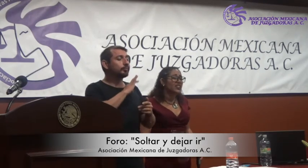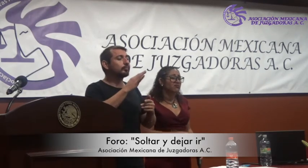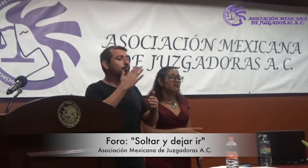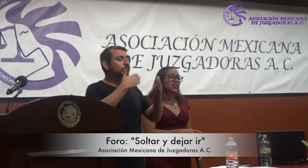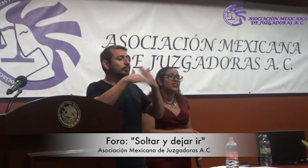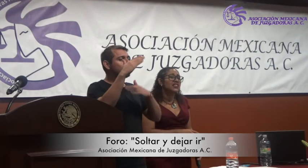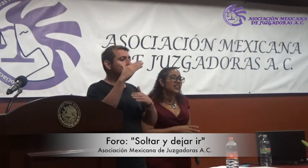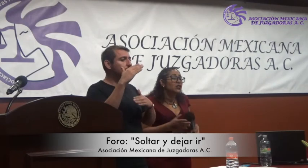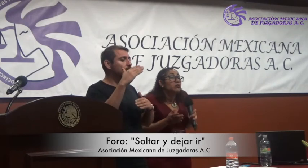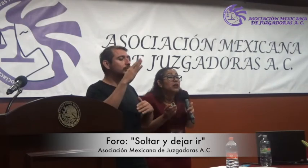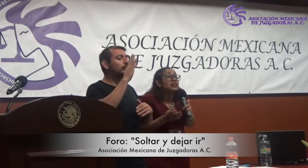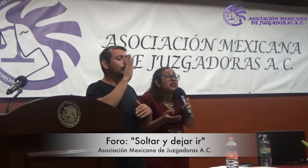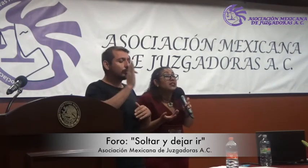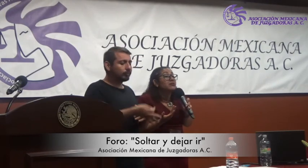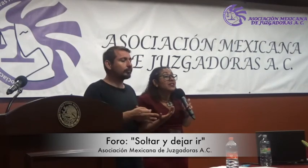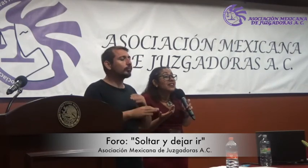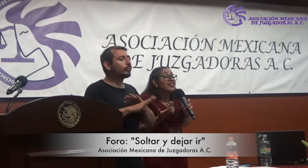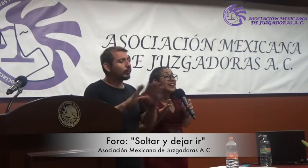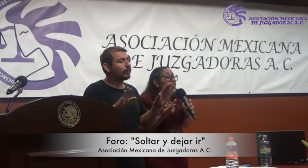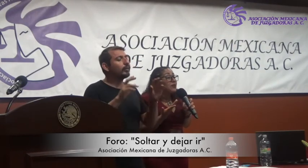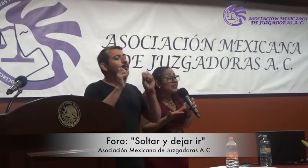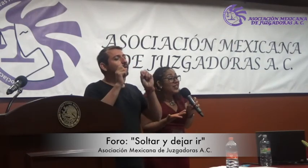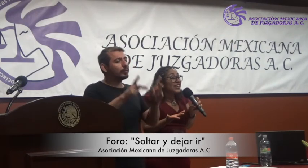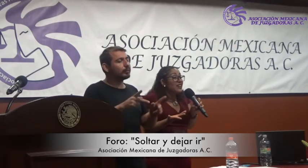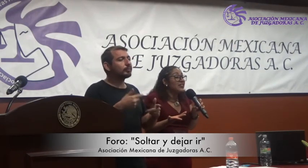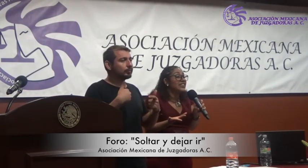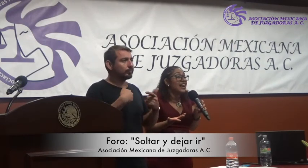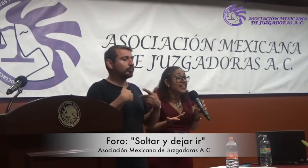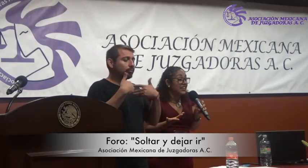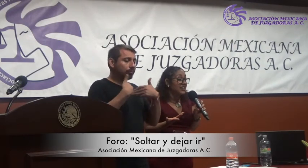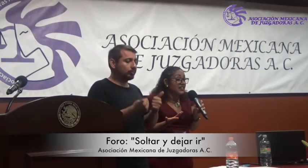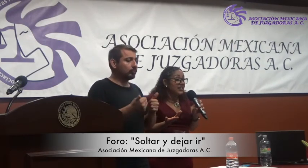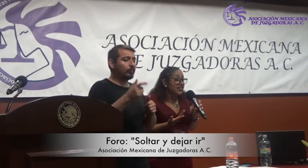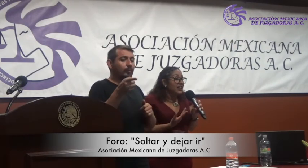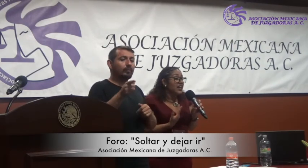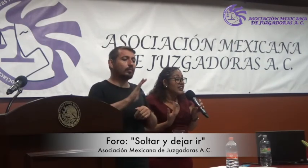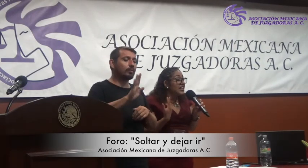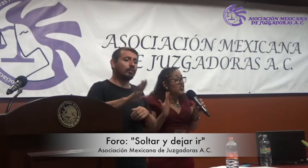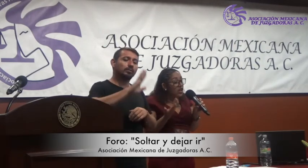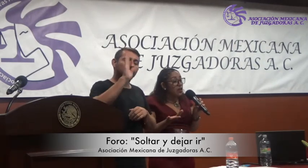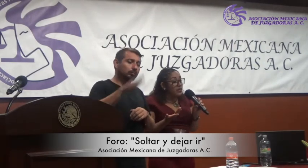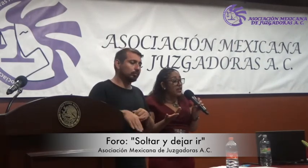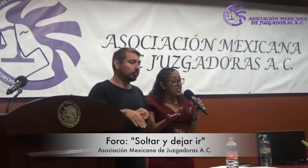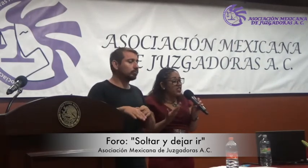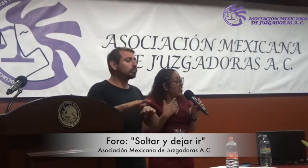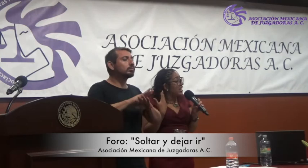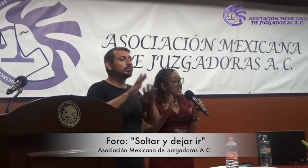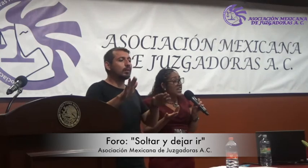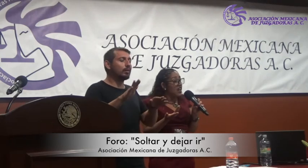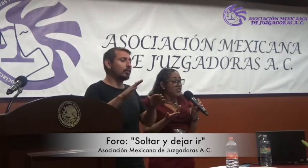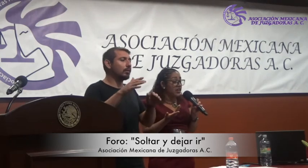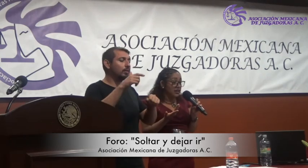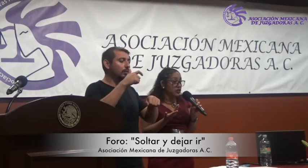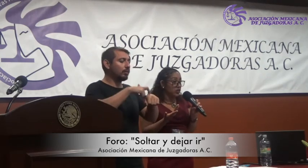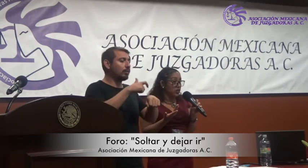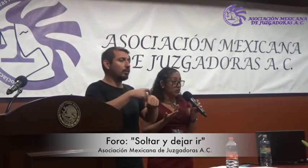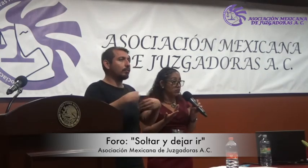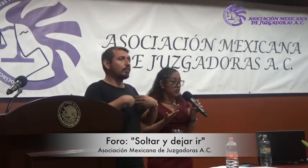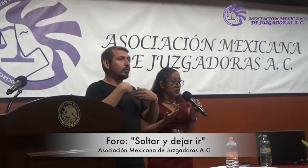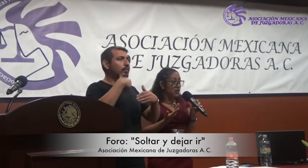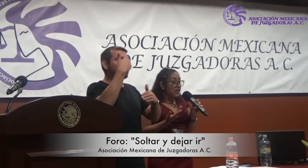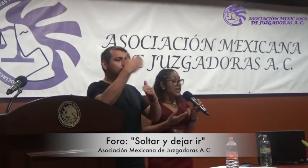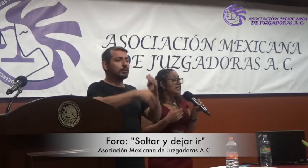Ok, entiendo que la persona ya no está aquí. Entiendo que la vida ya es diferente y que la vida ya es